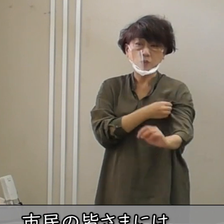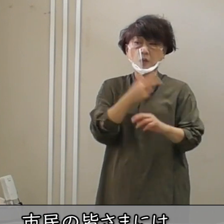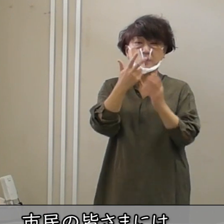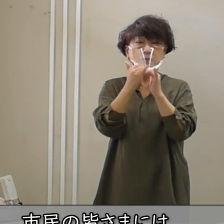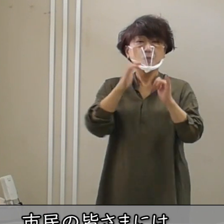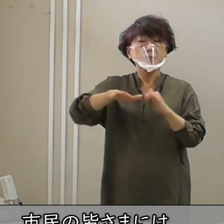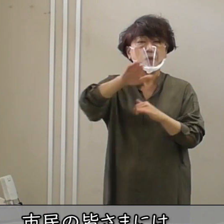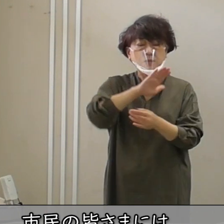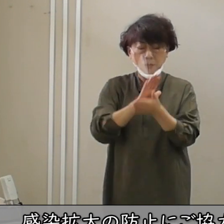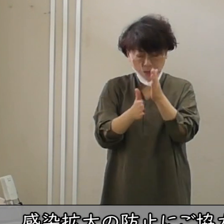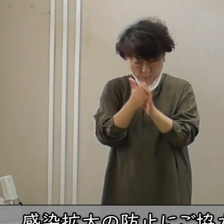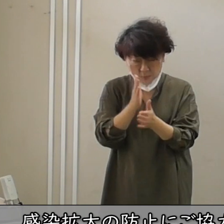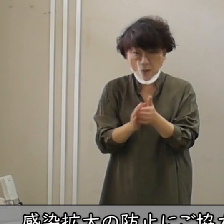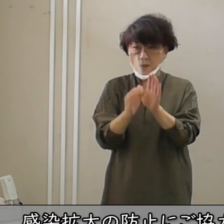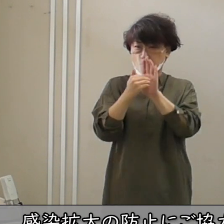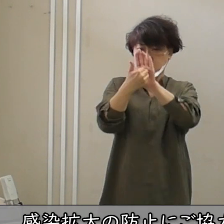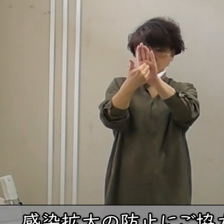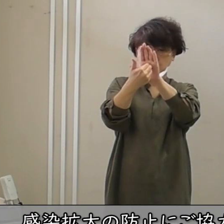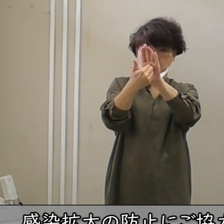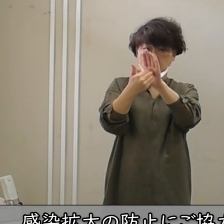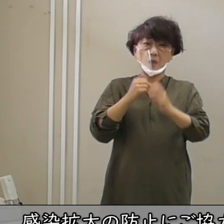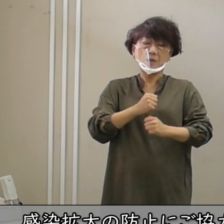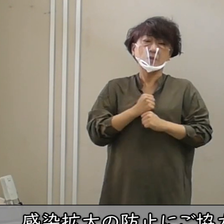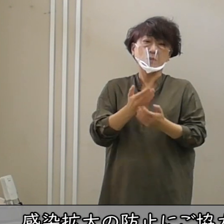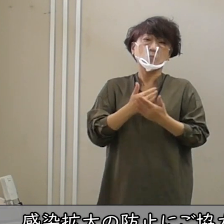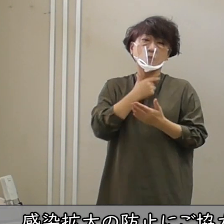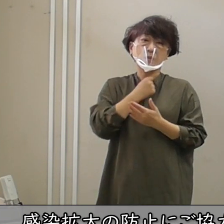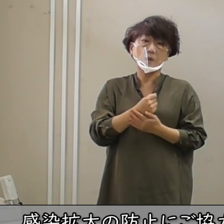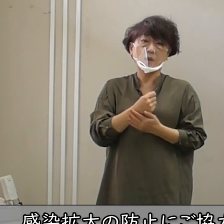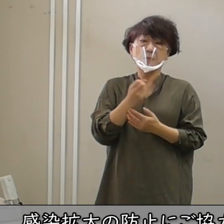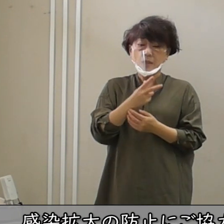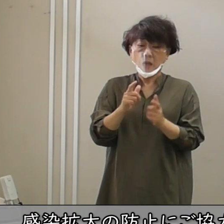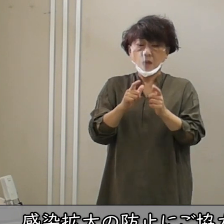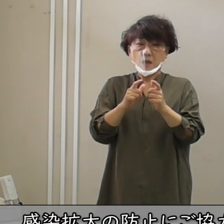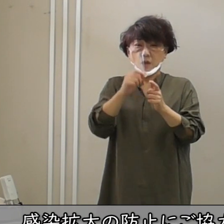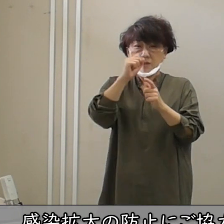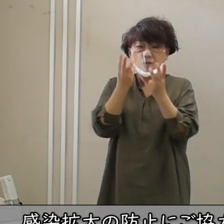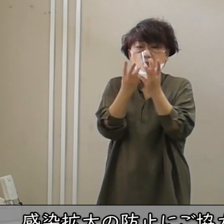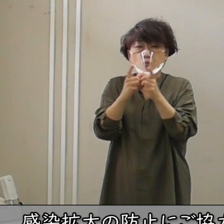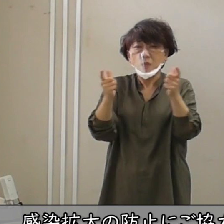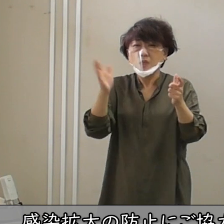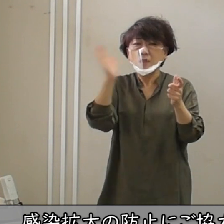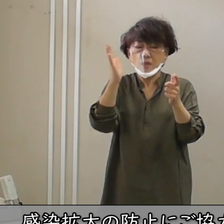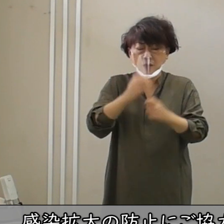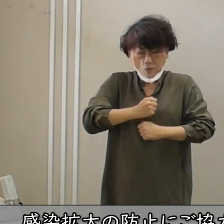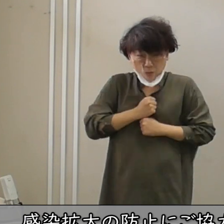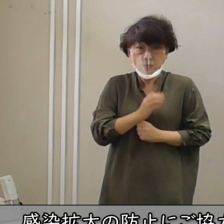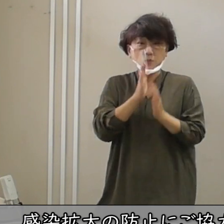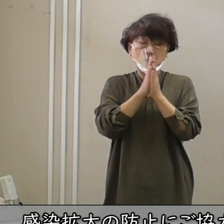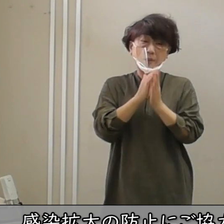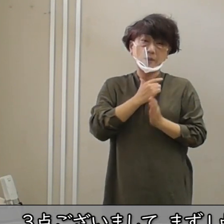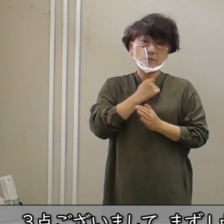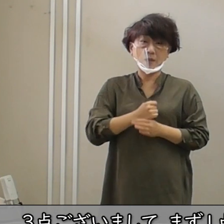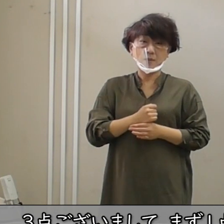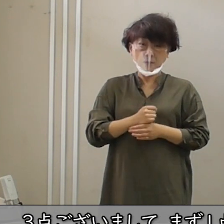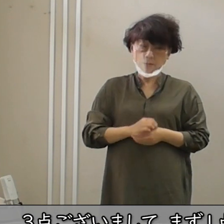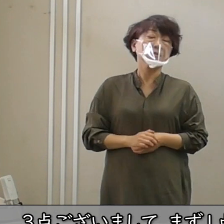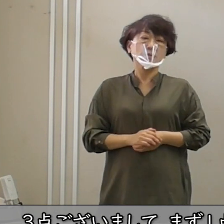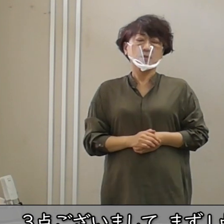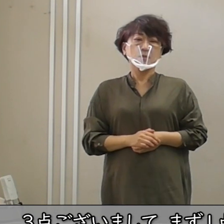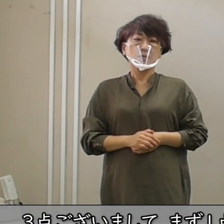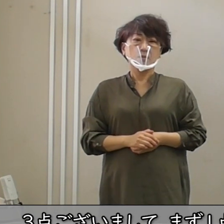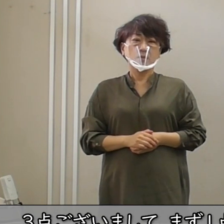を再確認いただき、感染拡大の防止にご協力いただきますようお願いいたします。ま